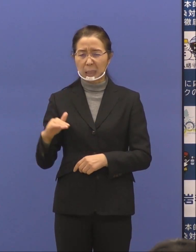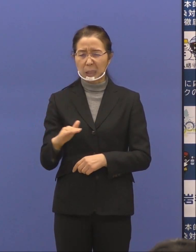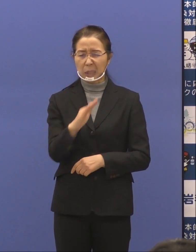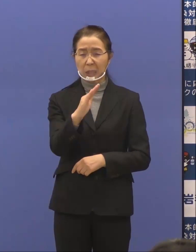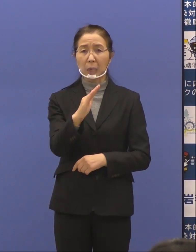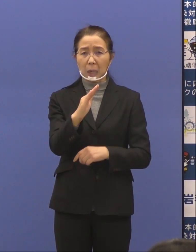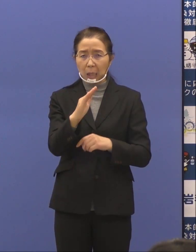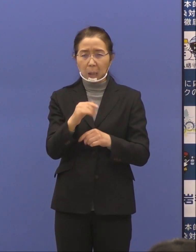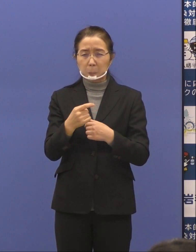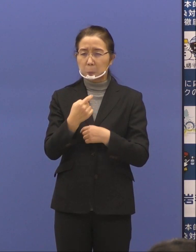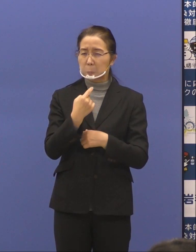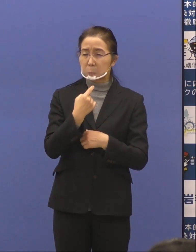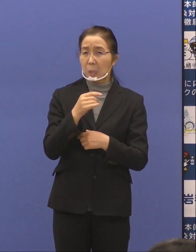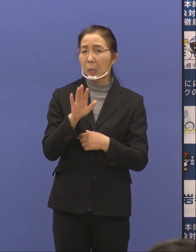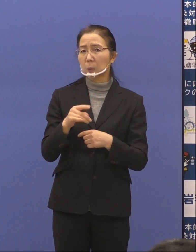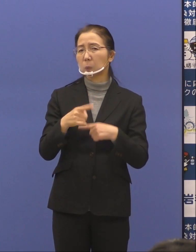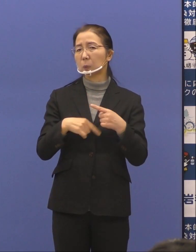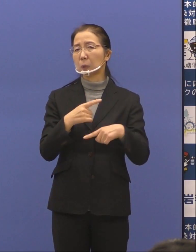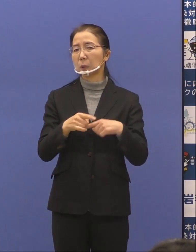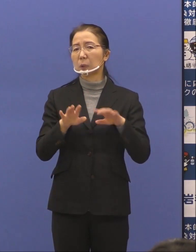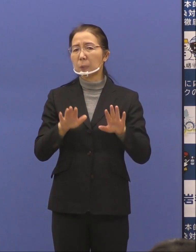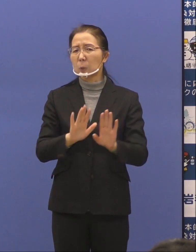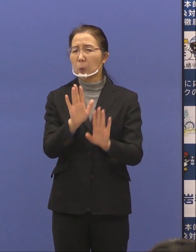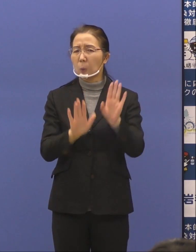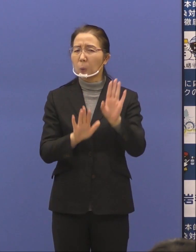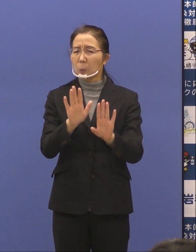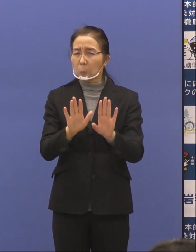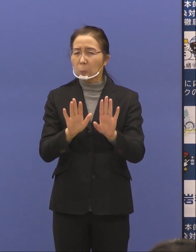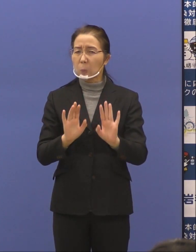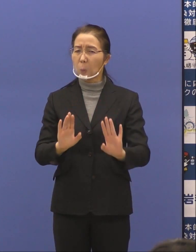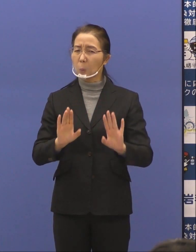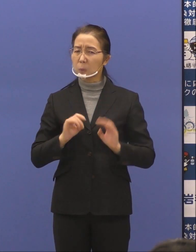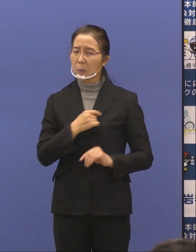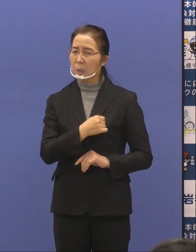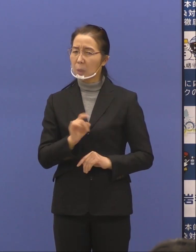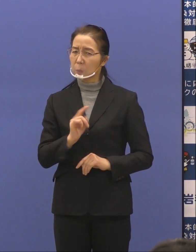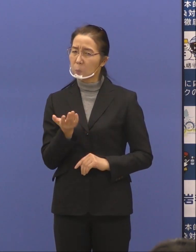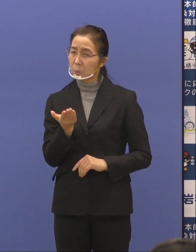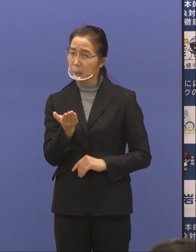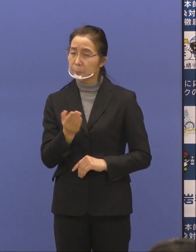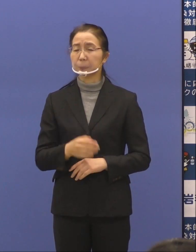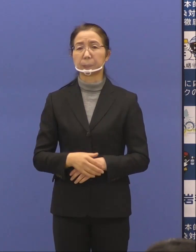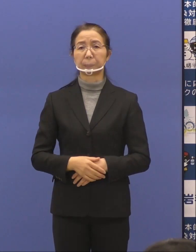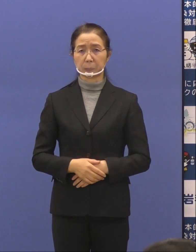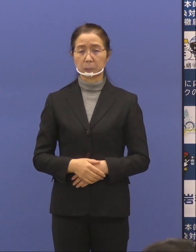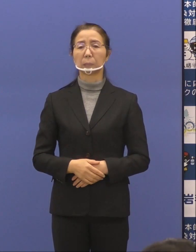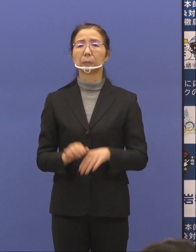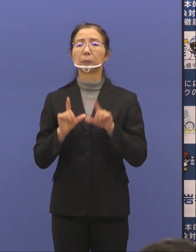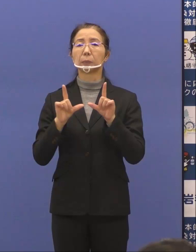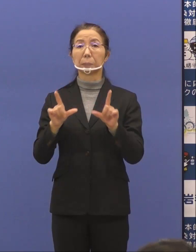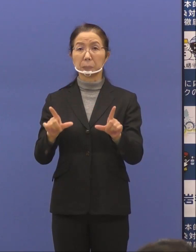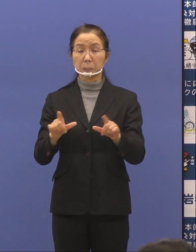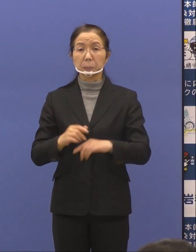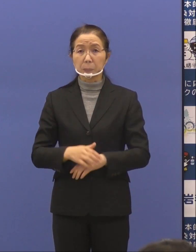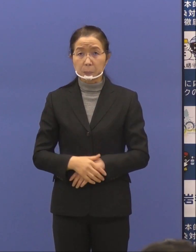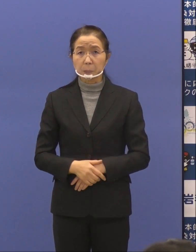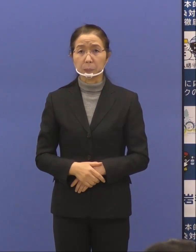指摘もありますけれども、まずは現在の感染状況の受け止めというところを教えていただければと思います。 はい、